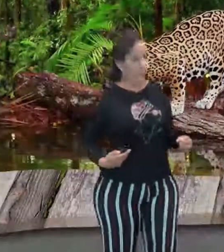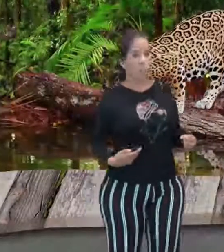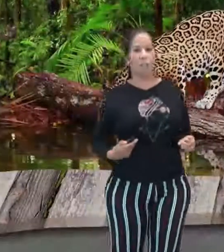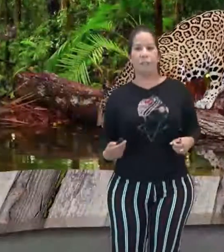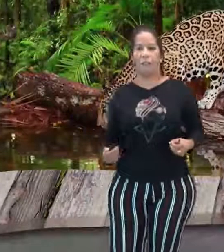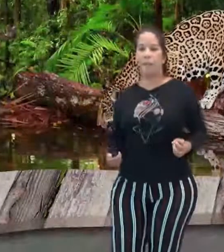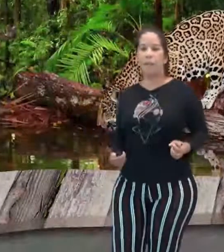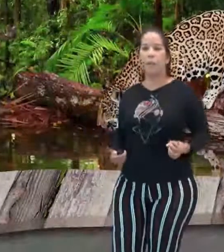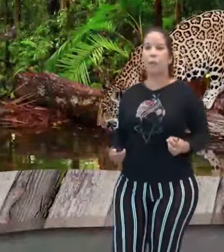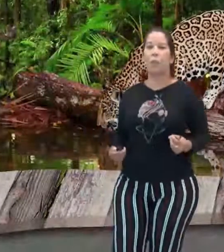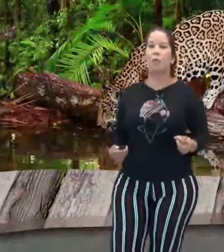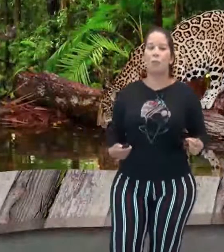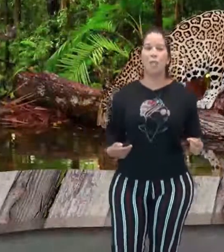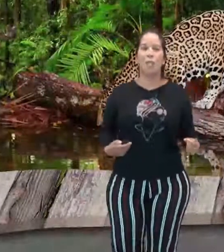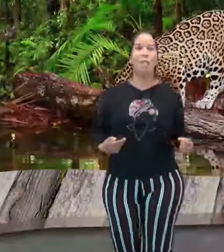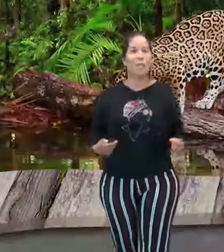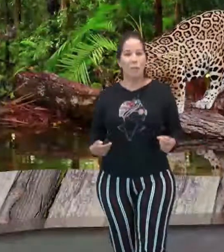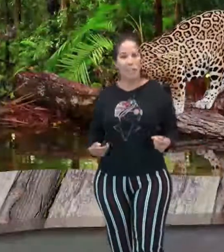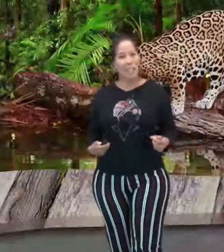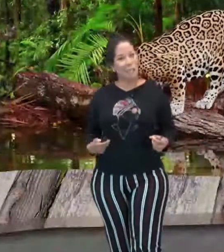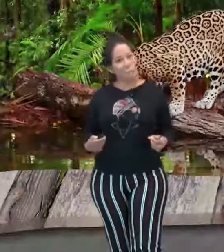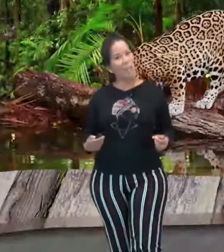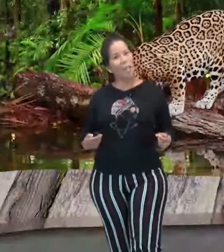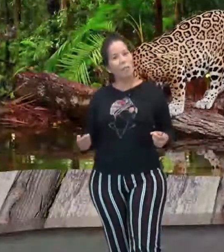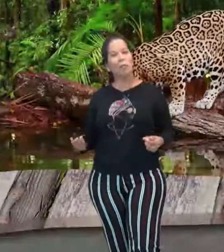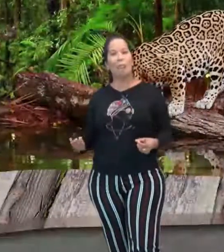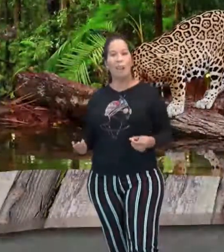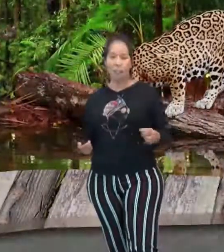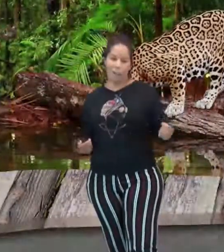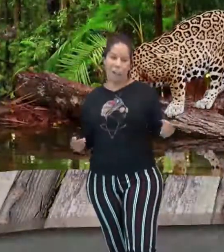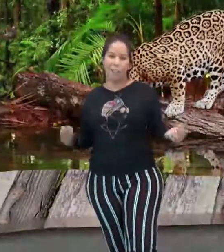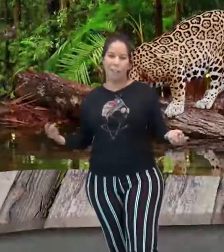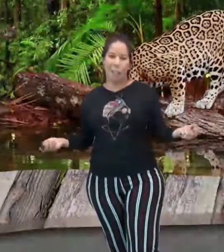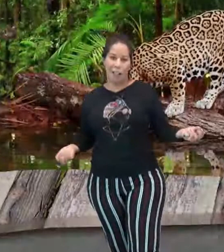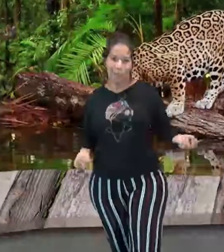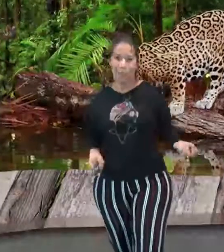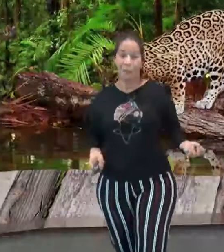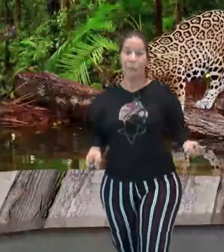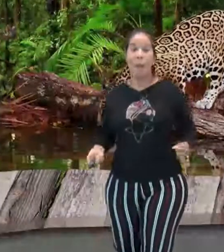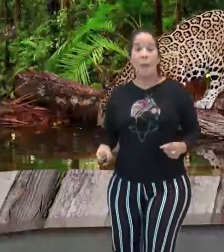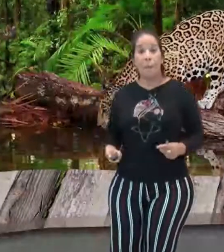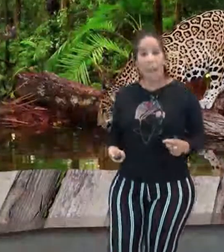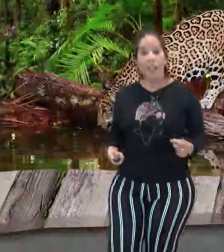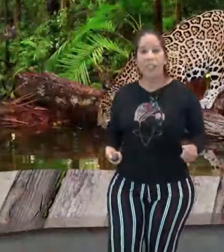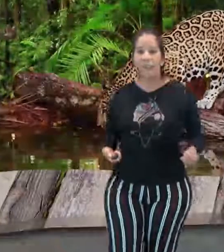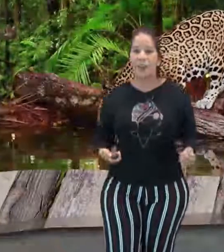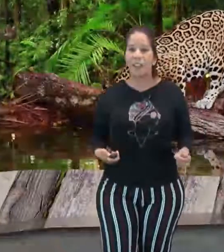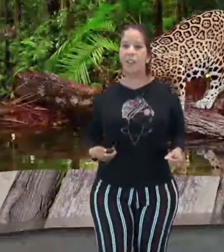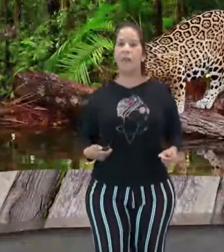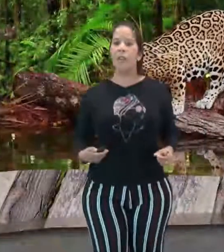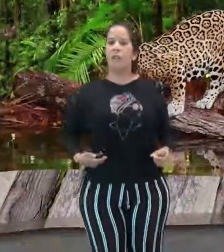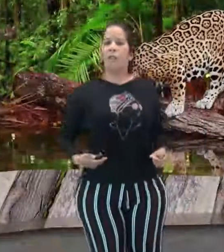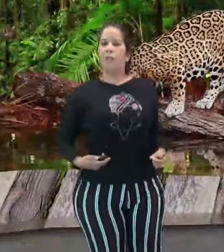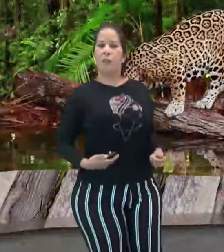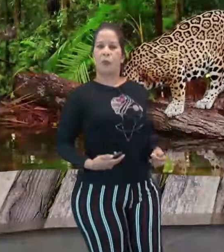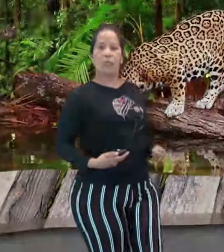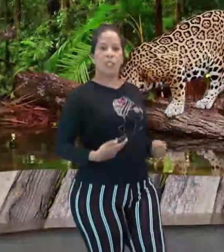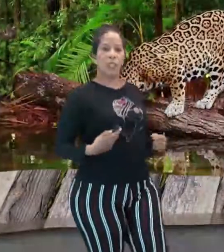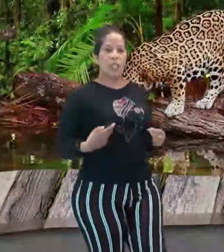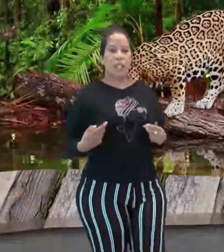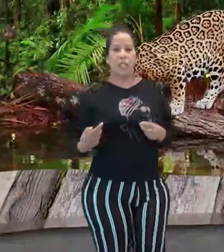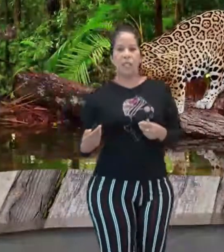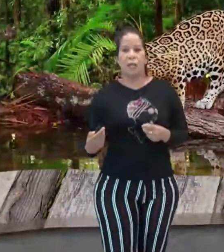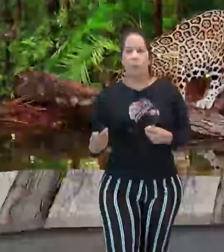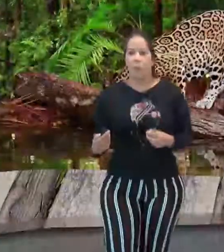Vocalizando e rodeando a fêmea, né? Os meninos também têm esse período, né? Ele não vai ficar assim, né, em relação à fêmea, mas ele vai também, quando